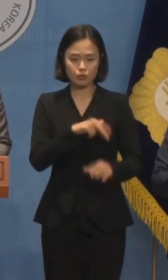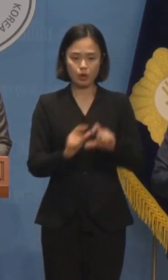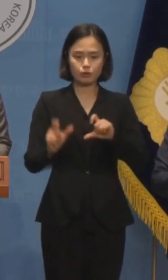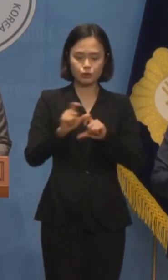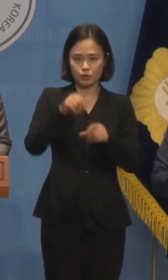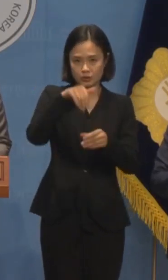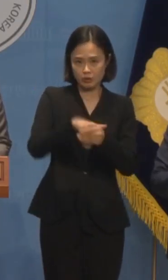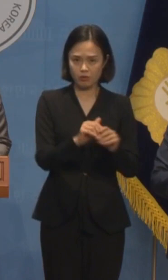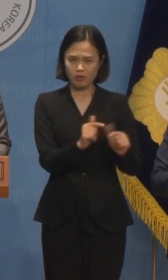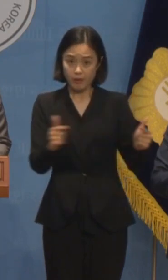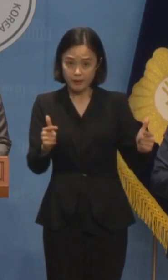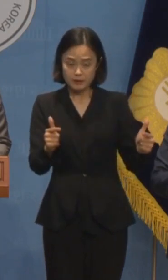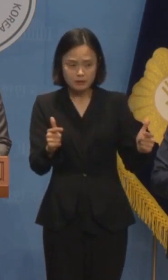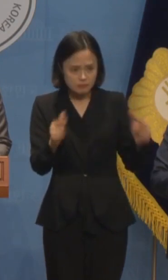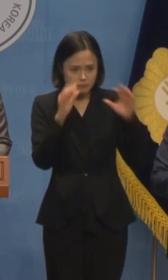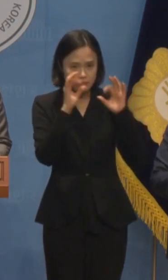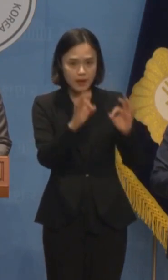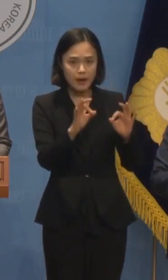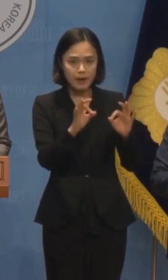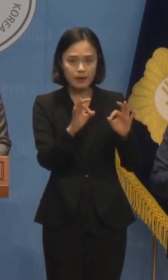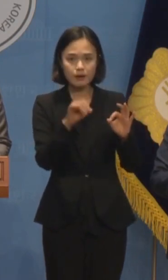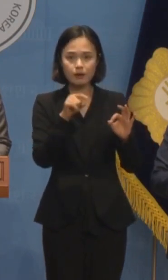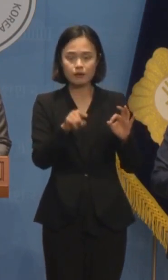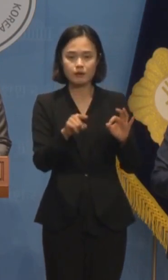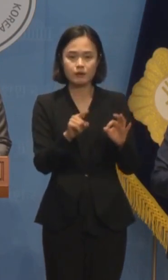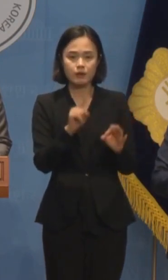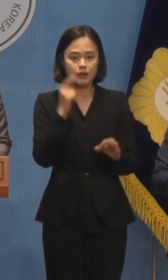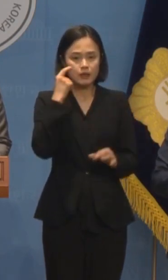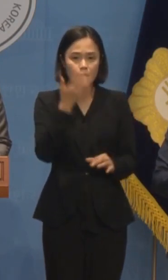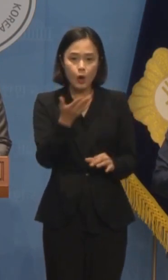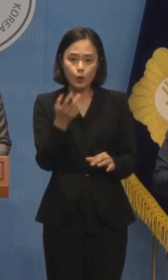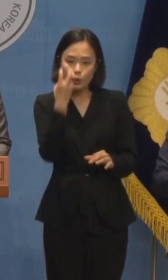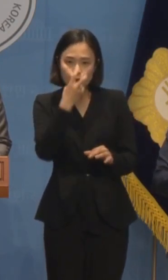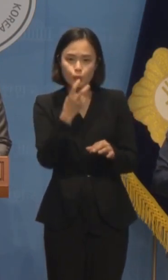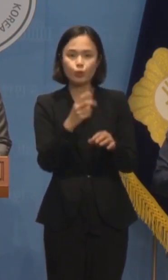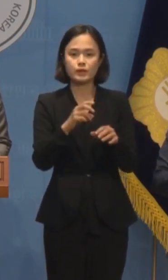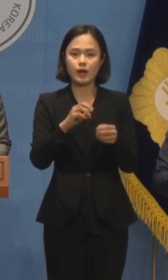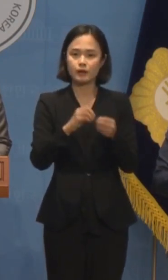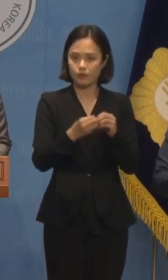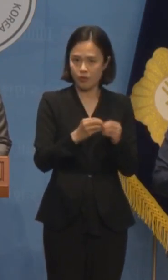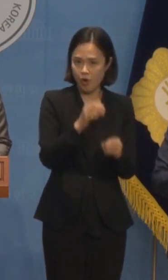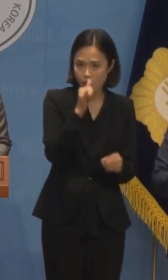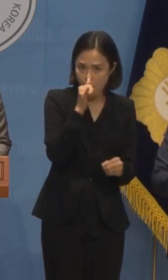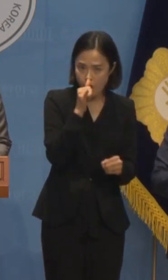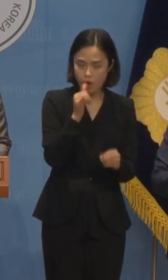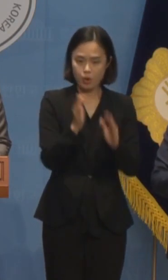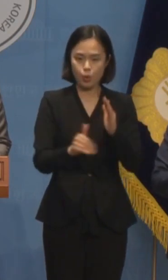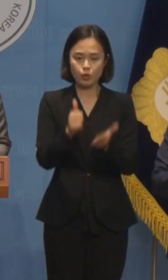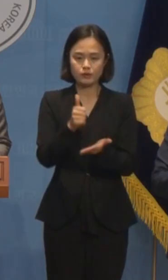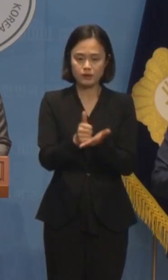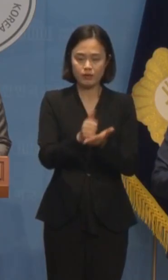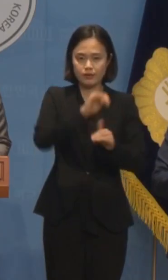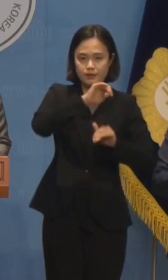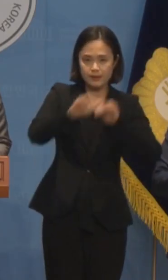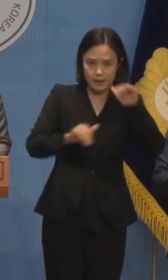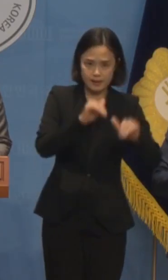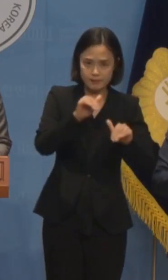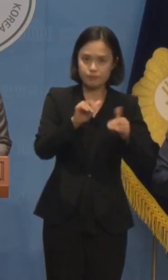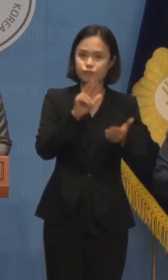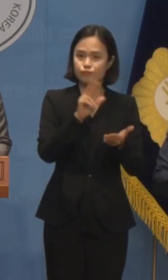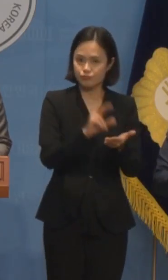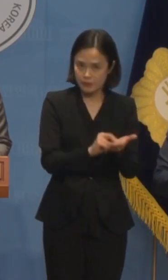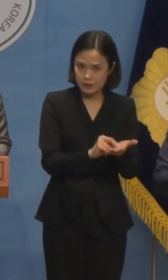통한 선거 개입과 윤석열, 김건희 부부를 통한 공천 개입, 그리고 대우조선 총파업 대응,